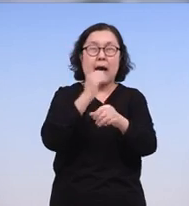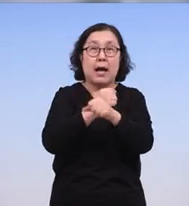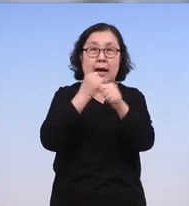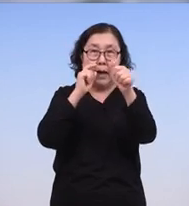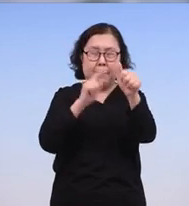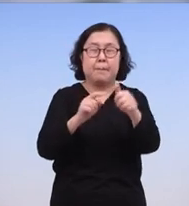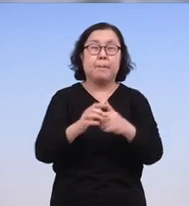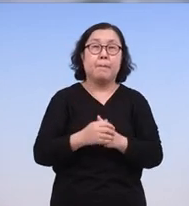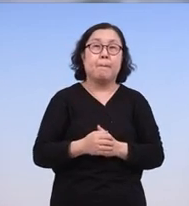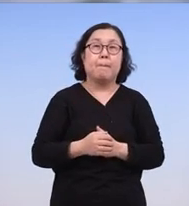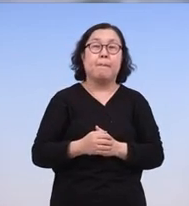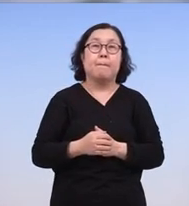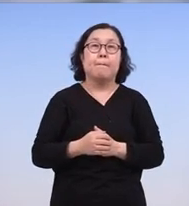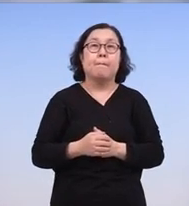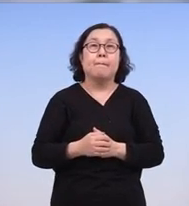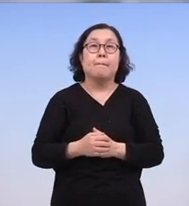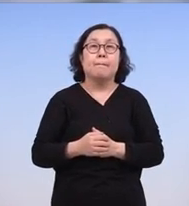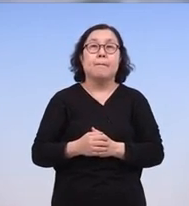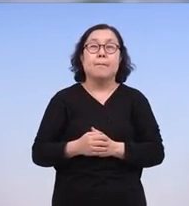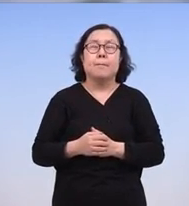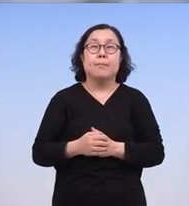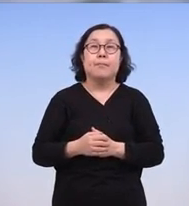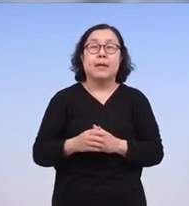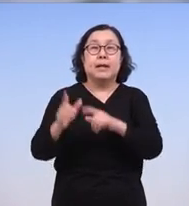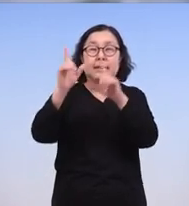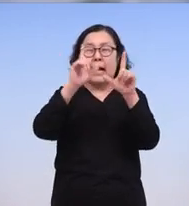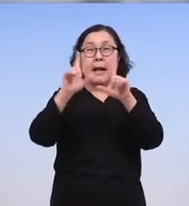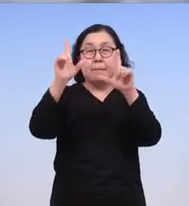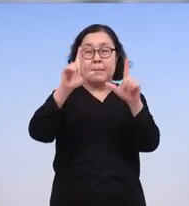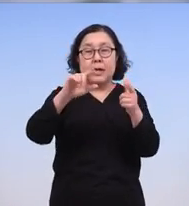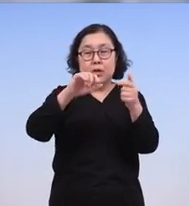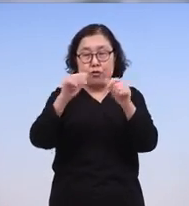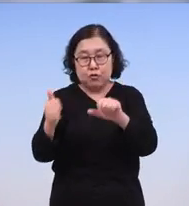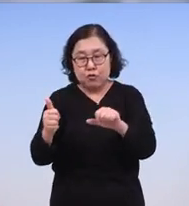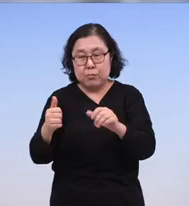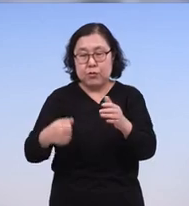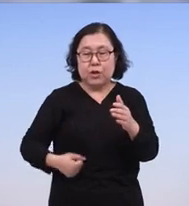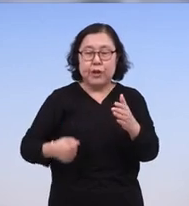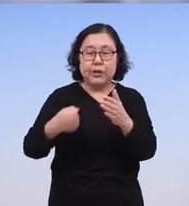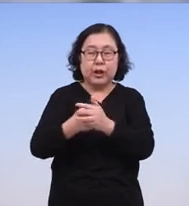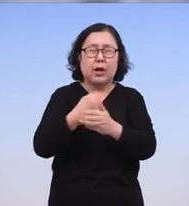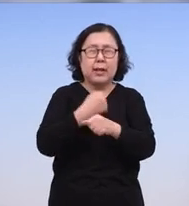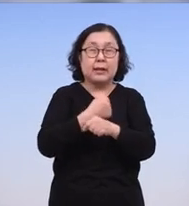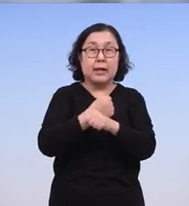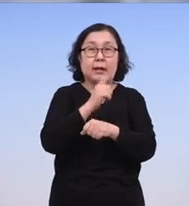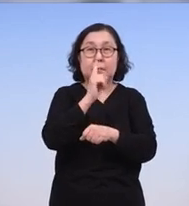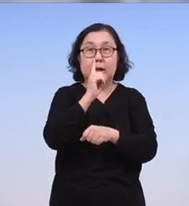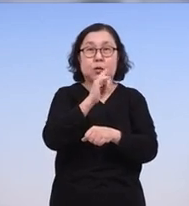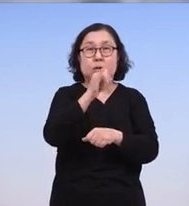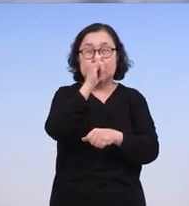말고 삶에 저항하라. 또 이런 표현도 있습니다. 삶이 죽음을 결정한다.